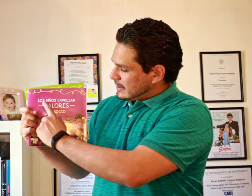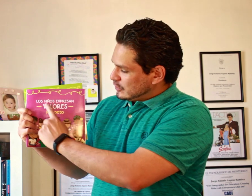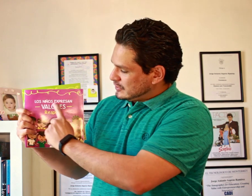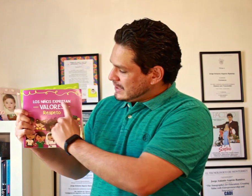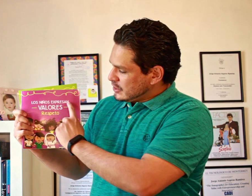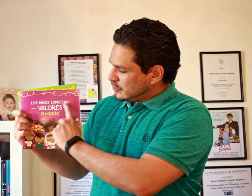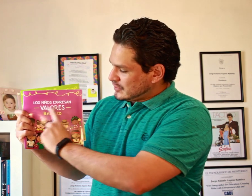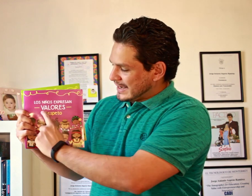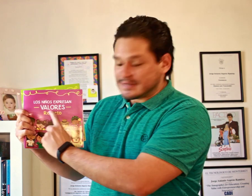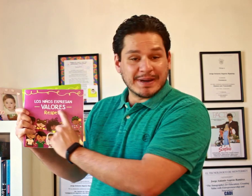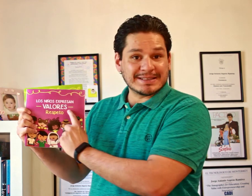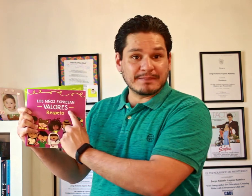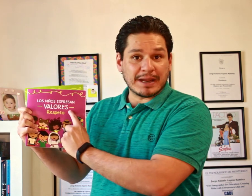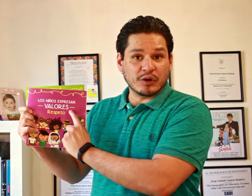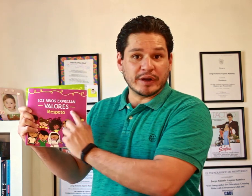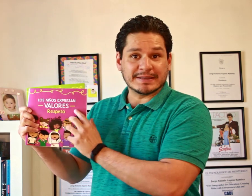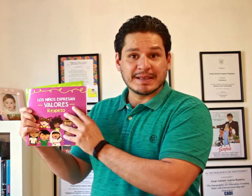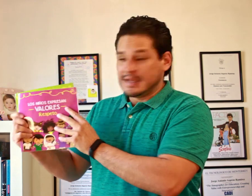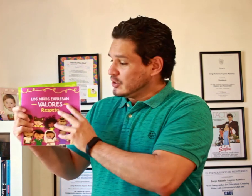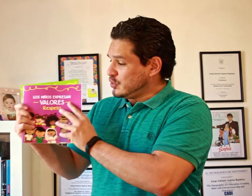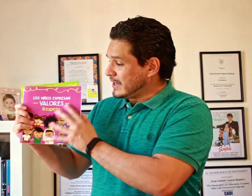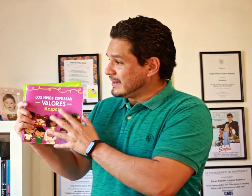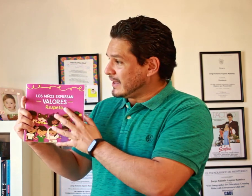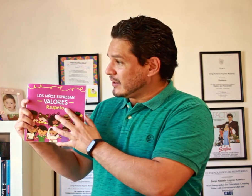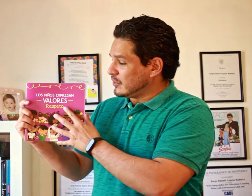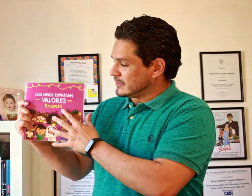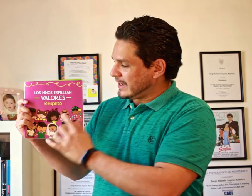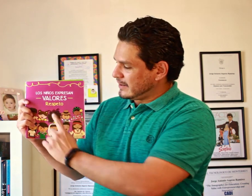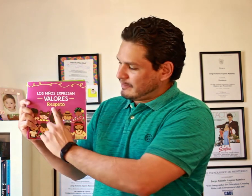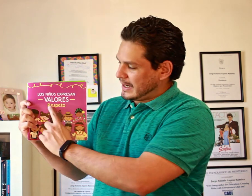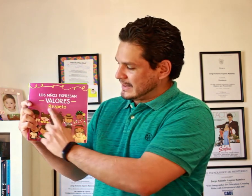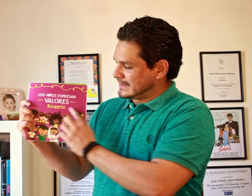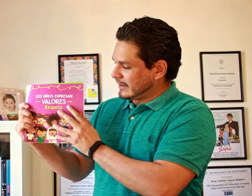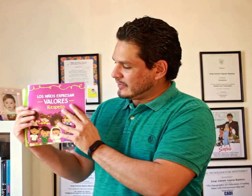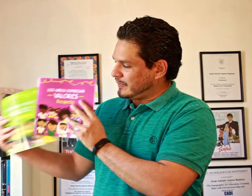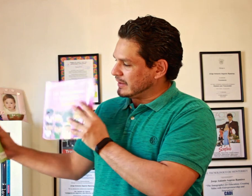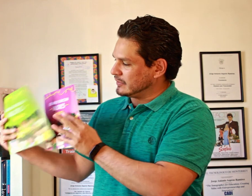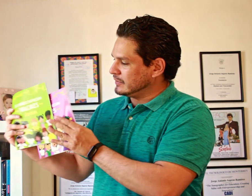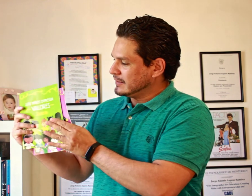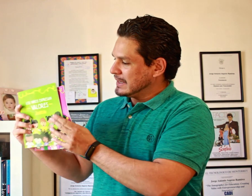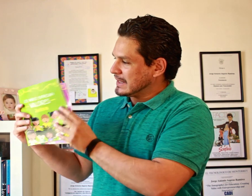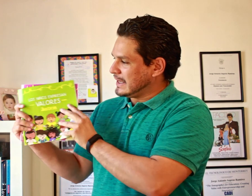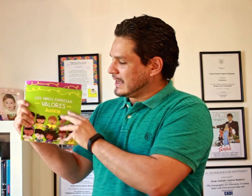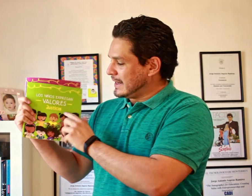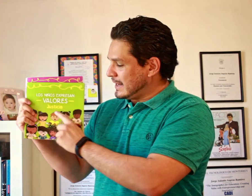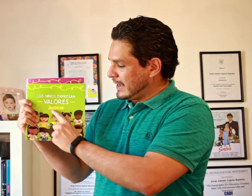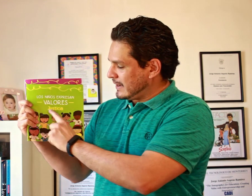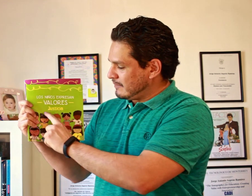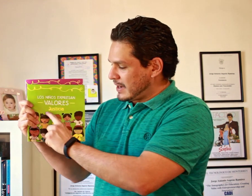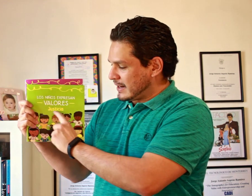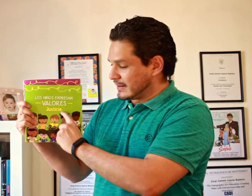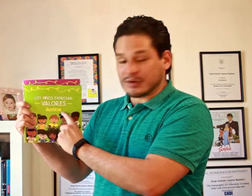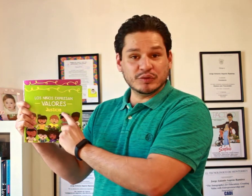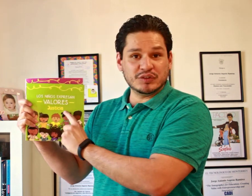Los niños expresan valores. Yo aquí tengo los ejemplares de respeto y el ejemplar de